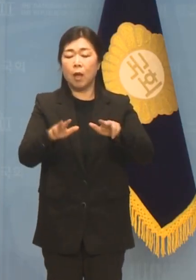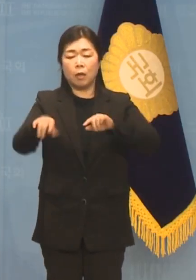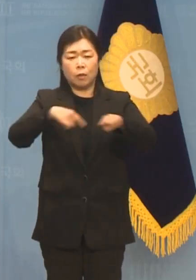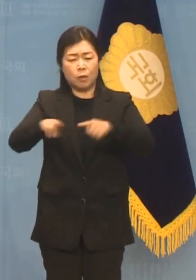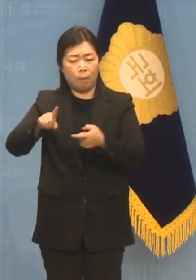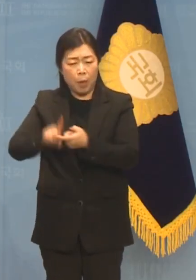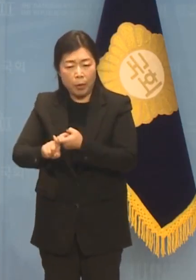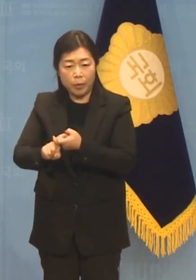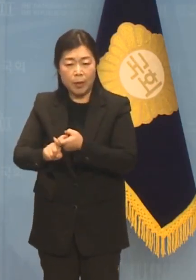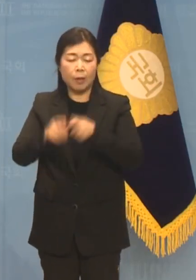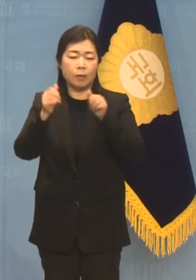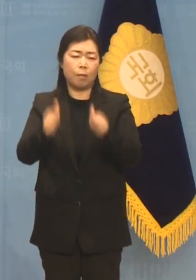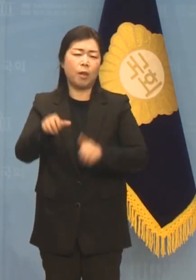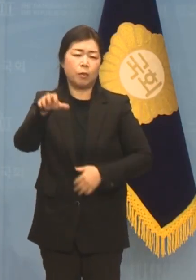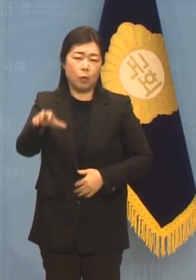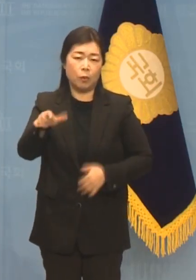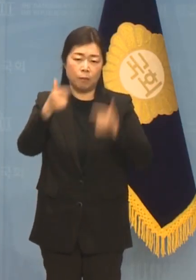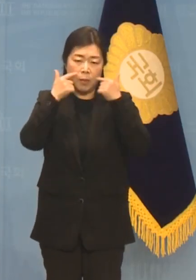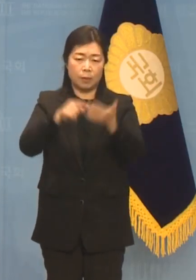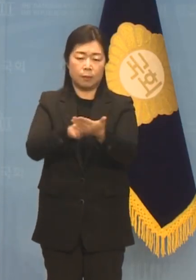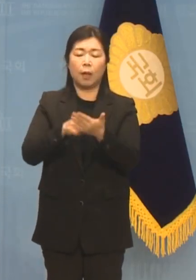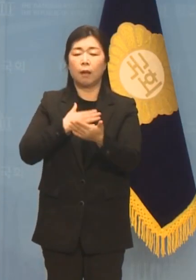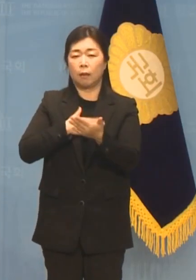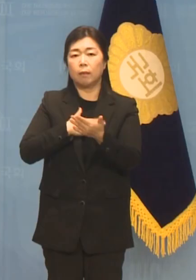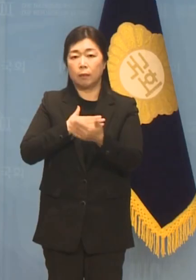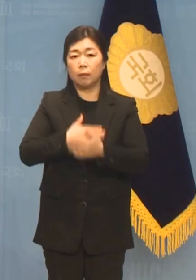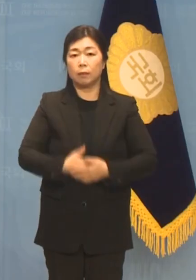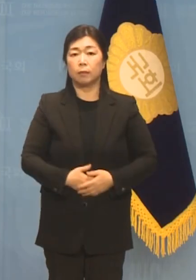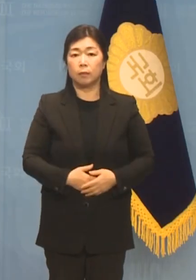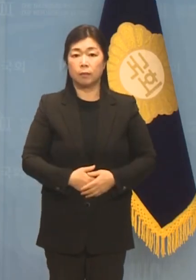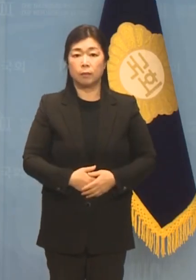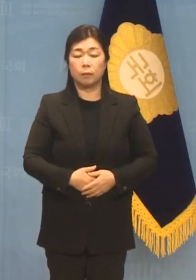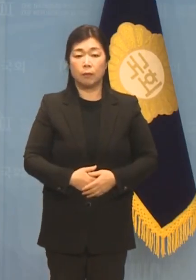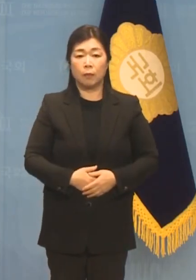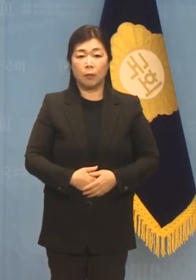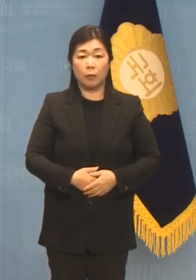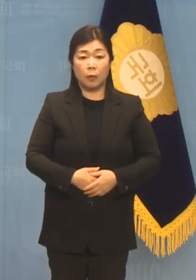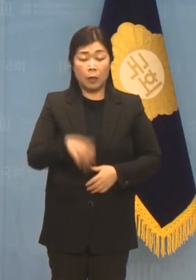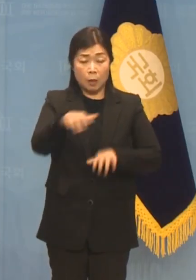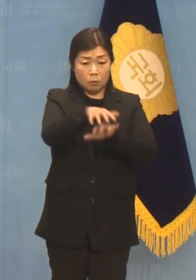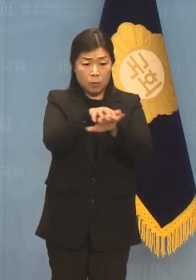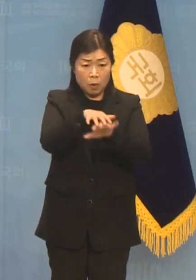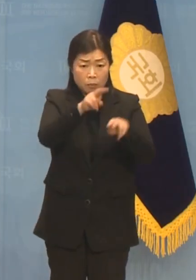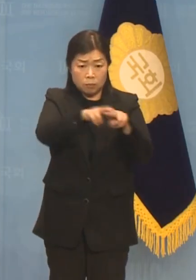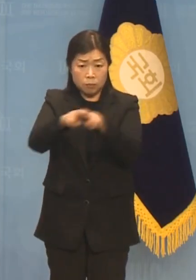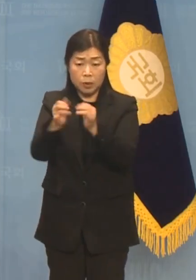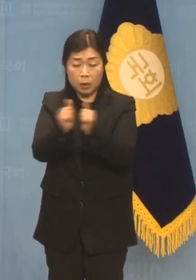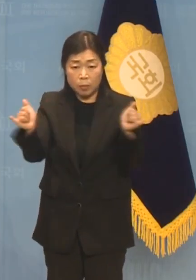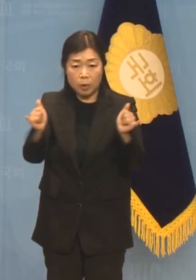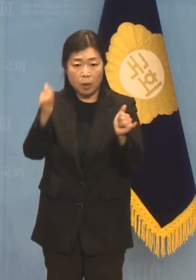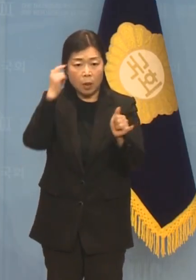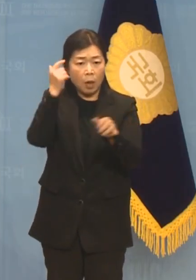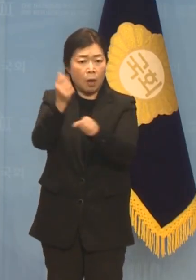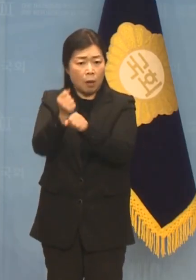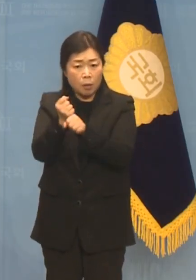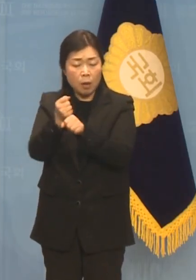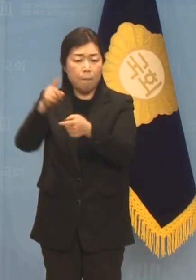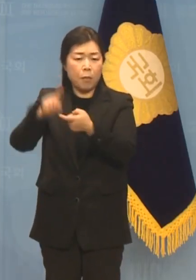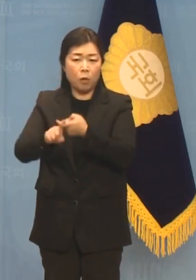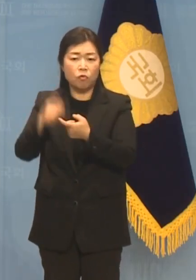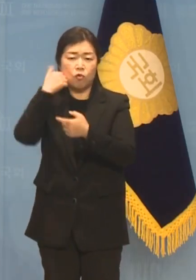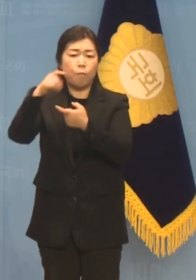정치 편향 재판소임을 드러내고 있습니다. 구성의 이념적 편향성은 이미